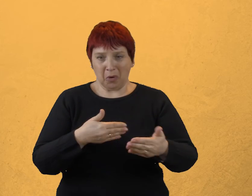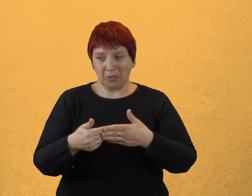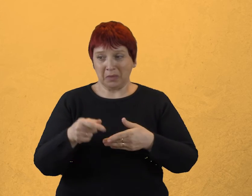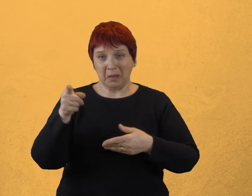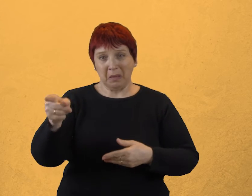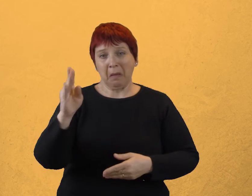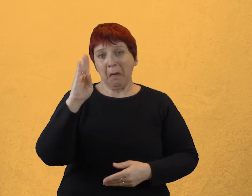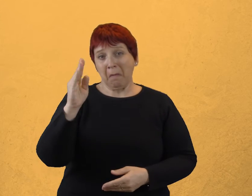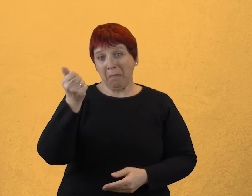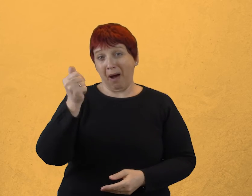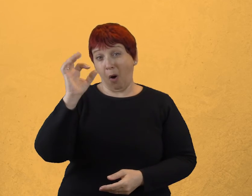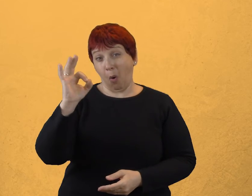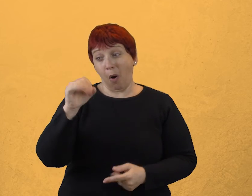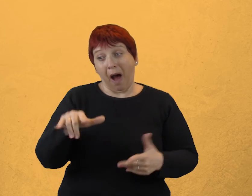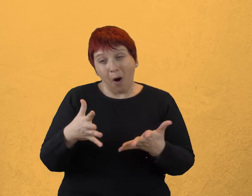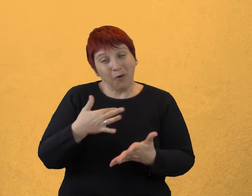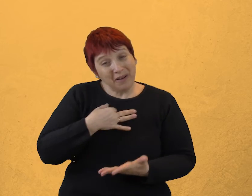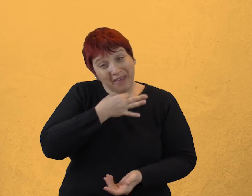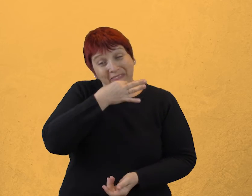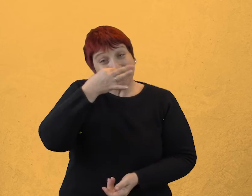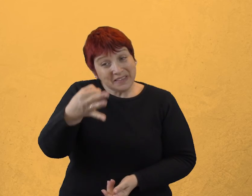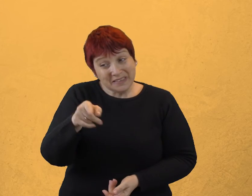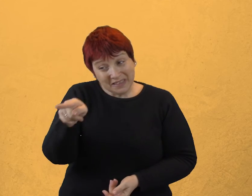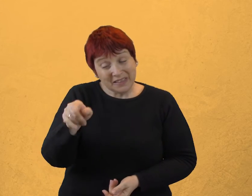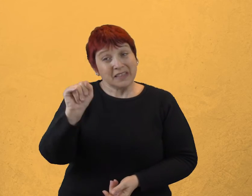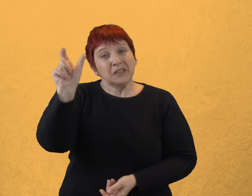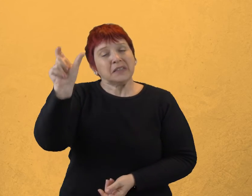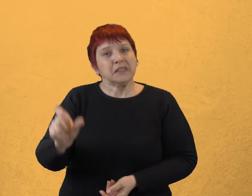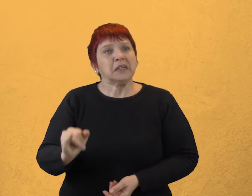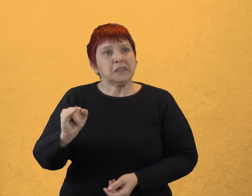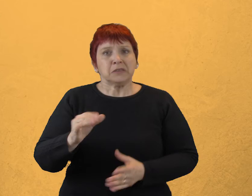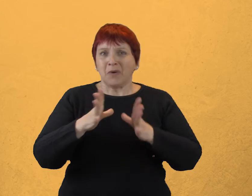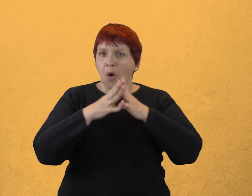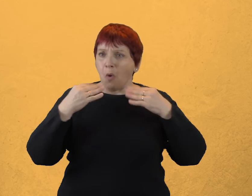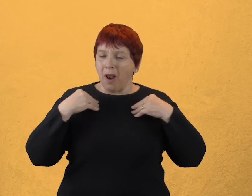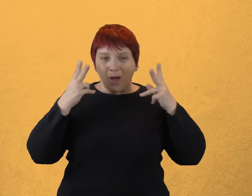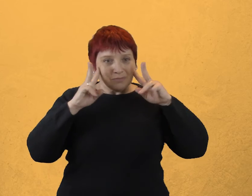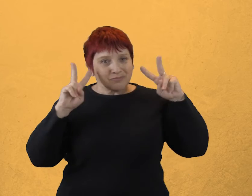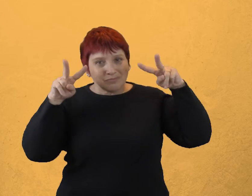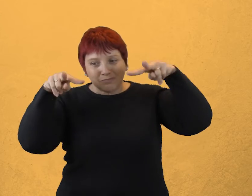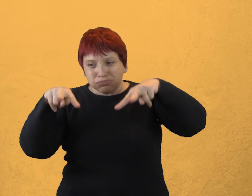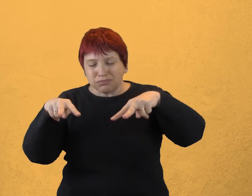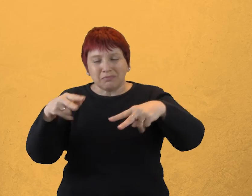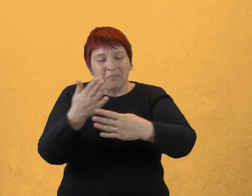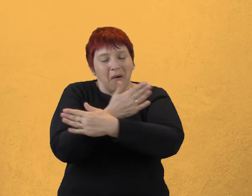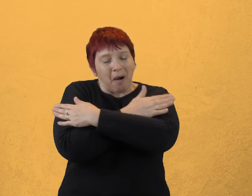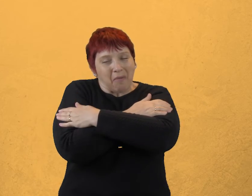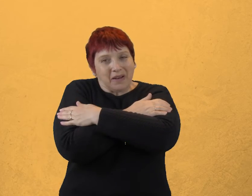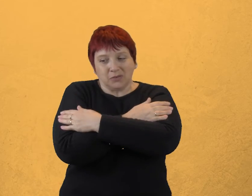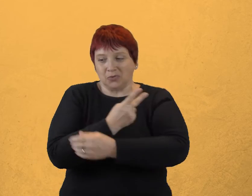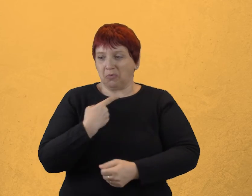la llamo desde entonces, y a mí tampoco nos importaban que toda la escuela estuviera mirándonos abrazados en el medio del